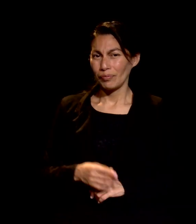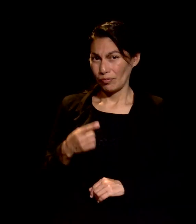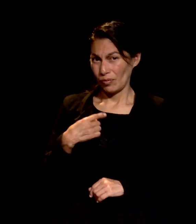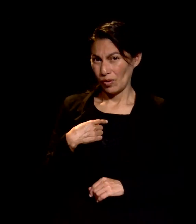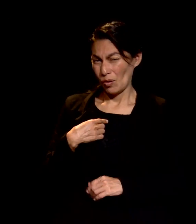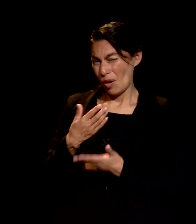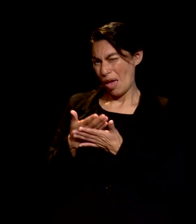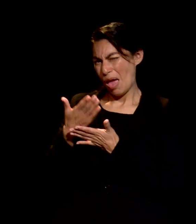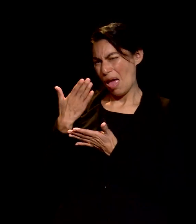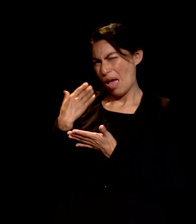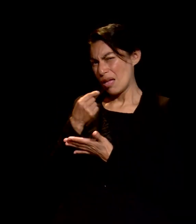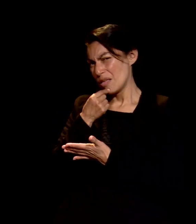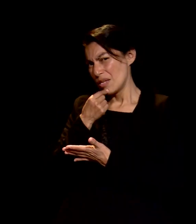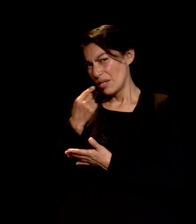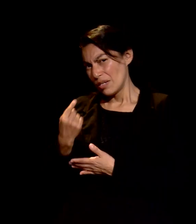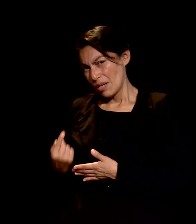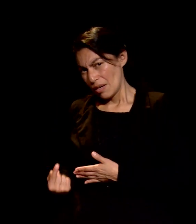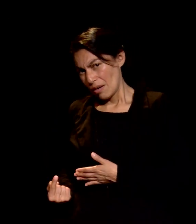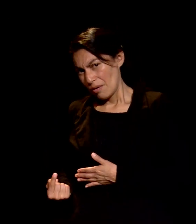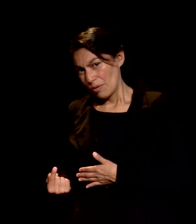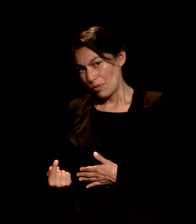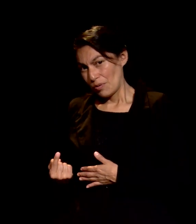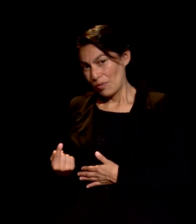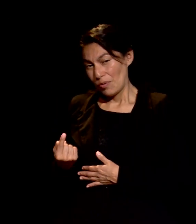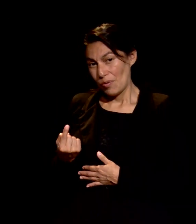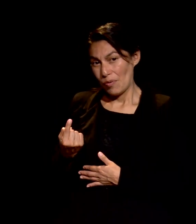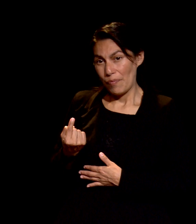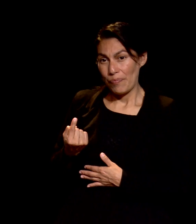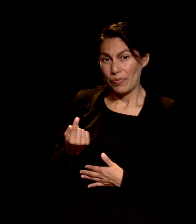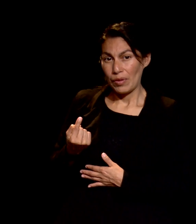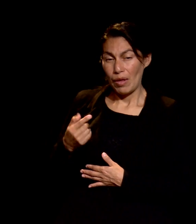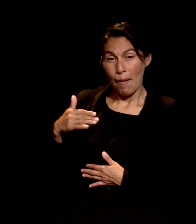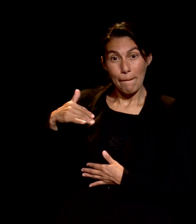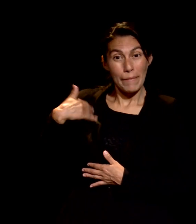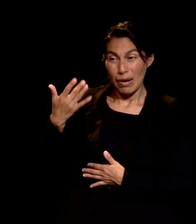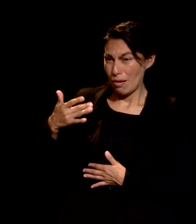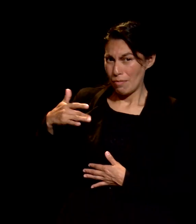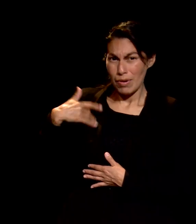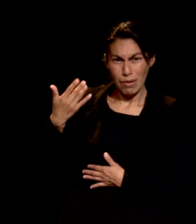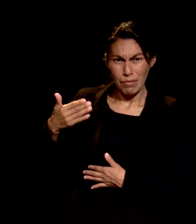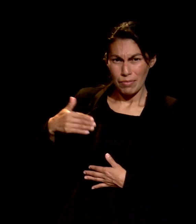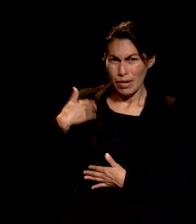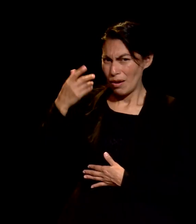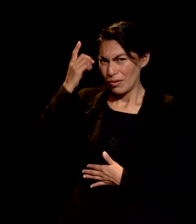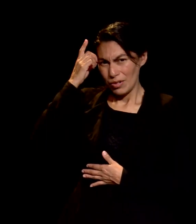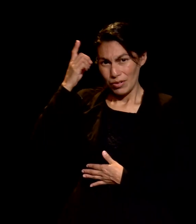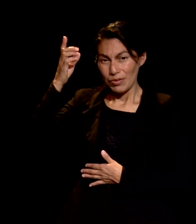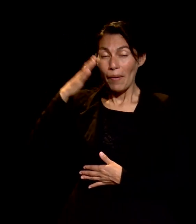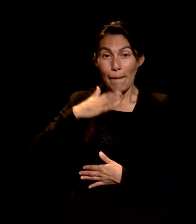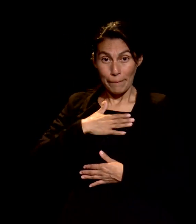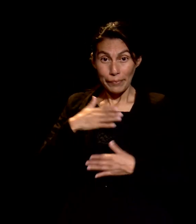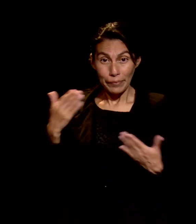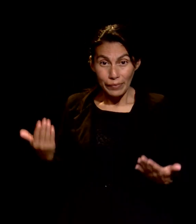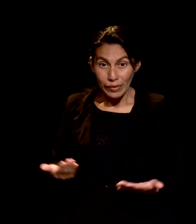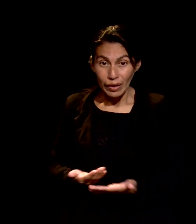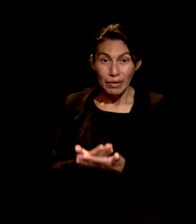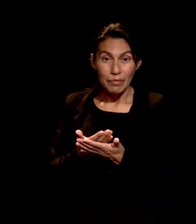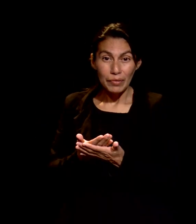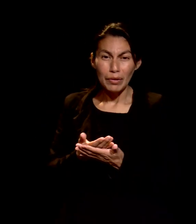desde muy pequeña he visto los milagros de Dios en mi vida, desde mi nacimiento,